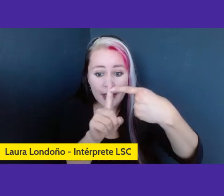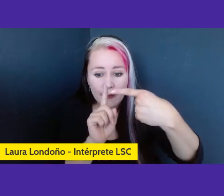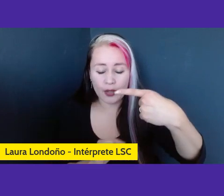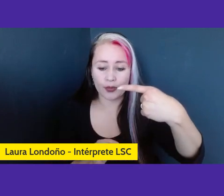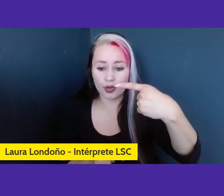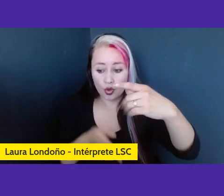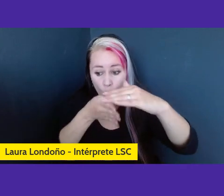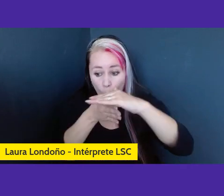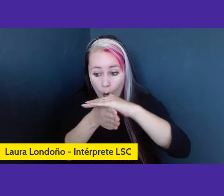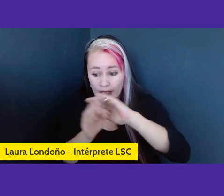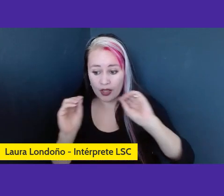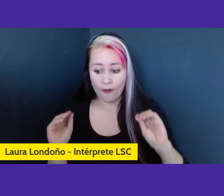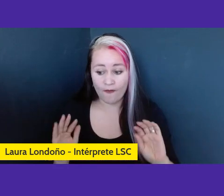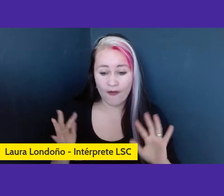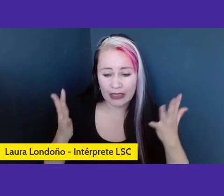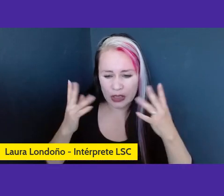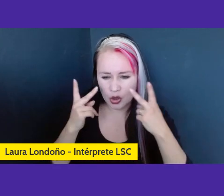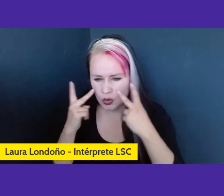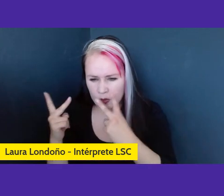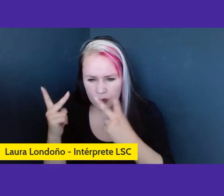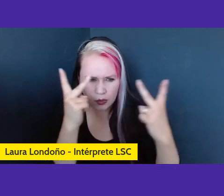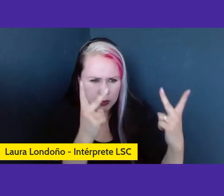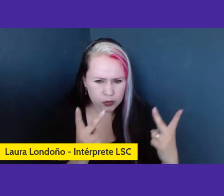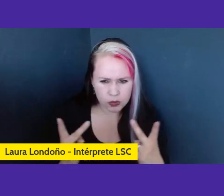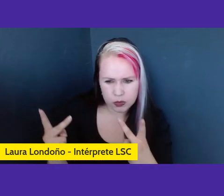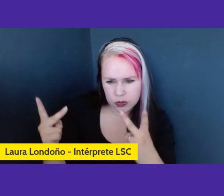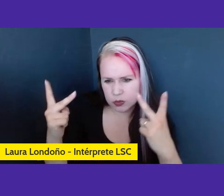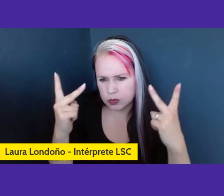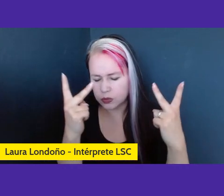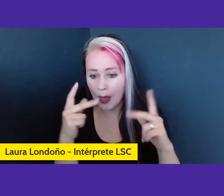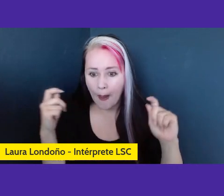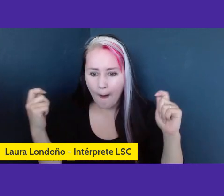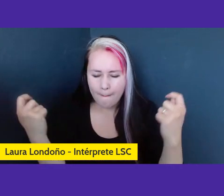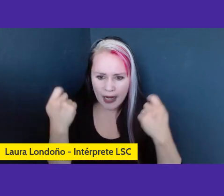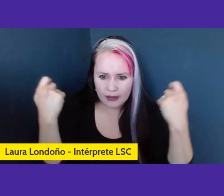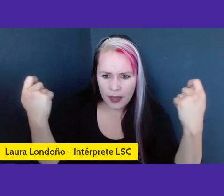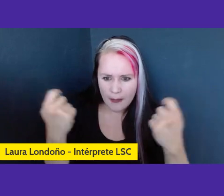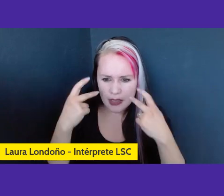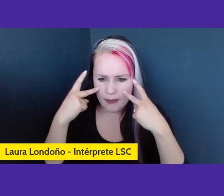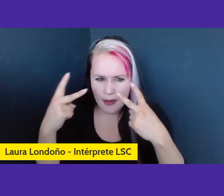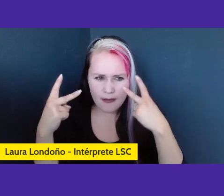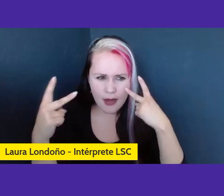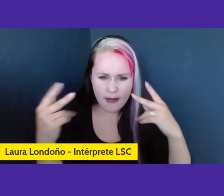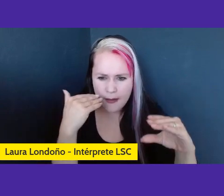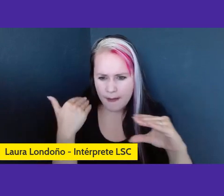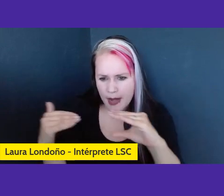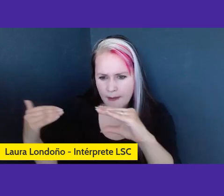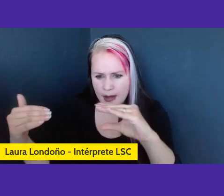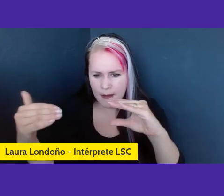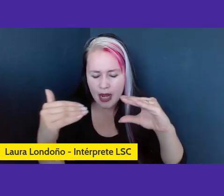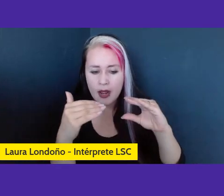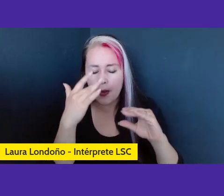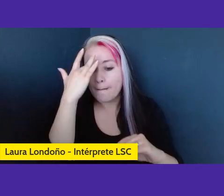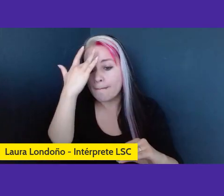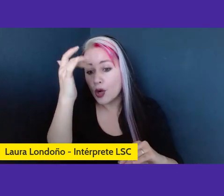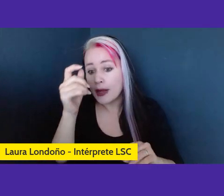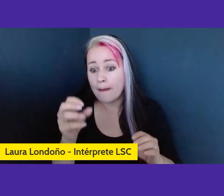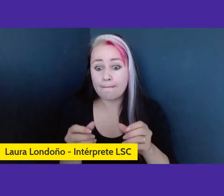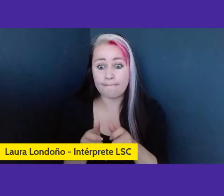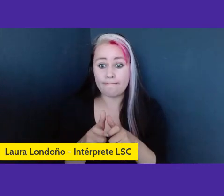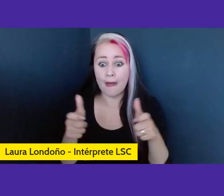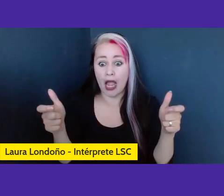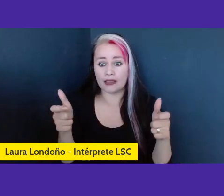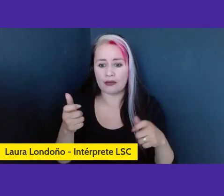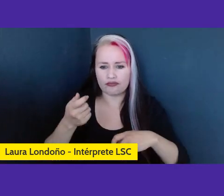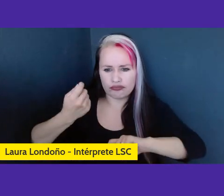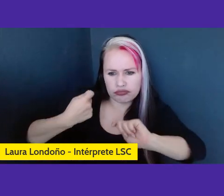entrar a un festival, tener visualización, que muchos agentes de ventas puedan ver tu peli, porque a los WIP van la mayoría de los agentes de ventas